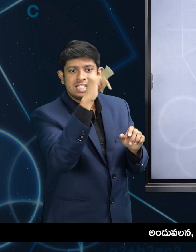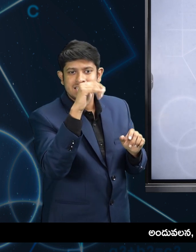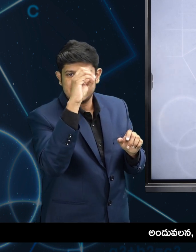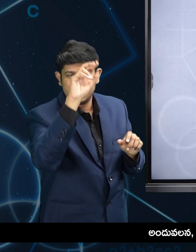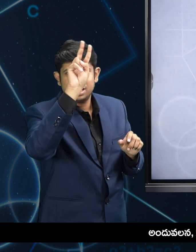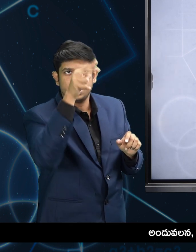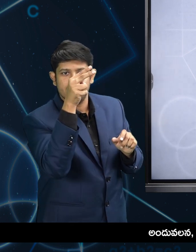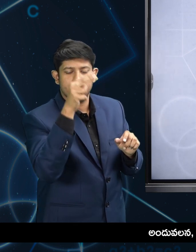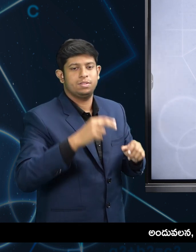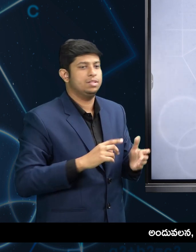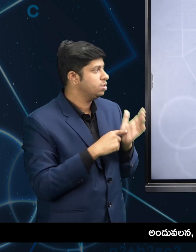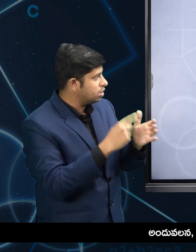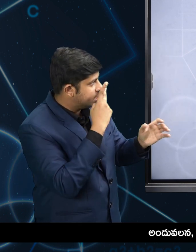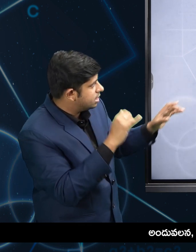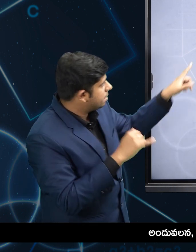= 60 సెకండ్లు.